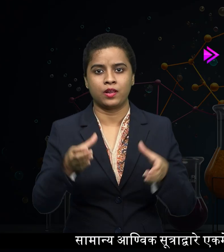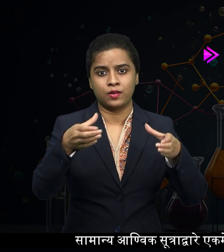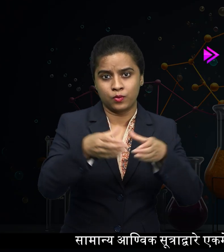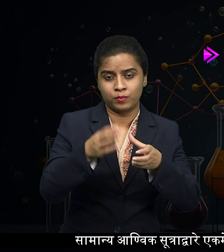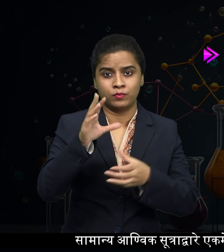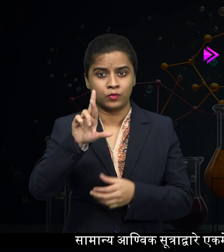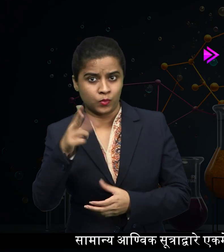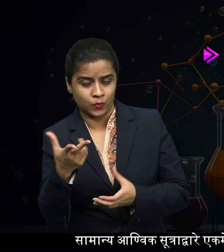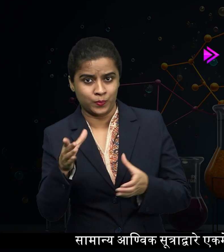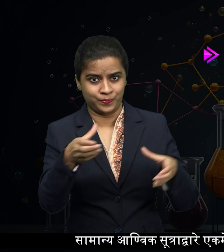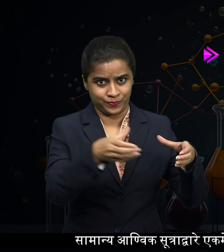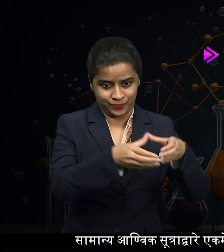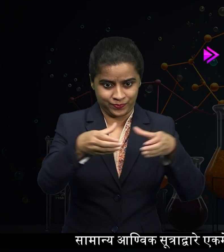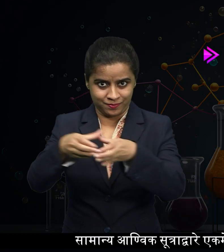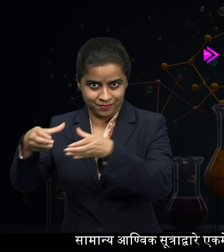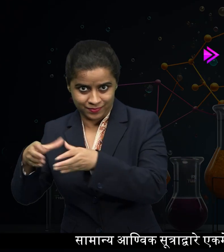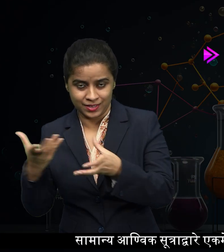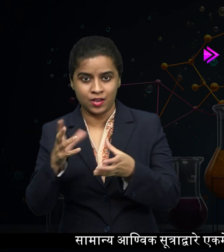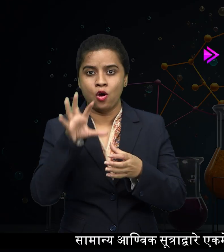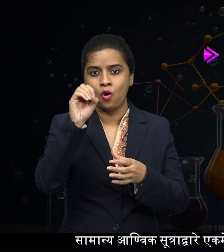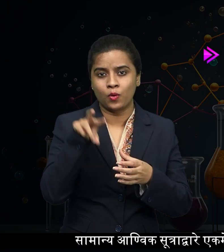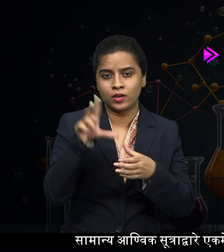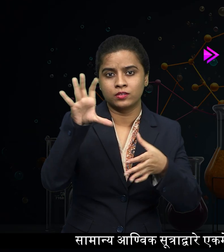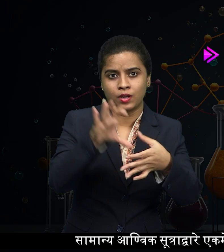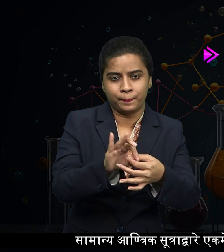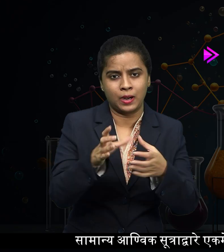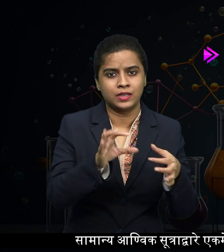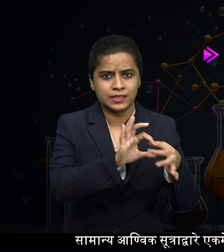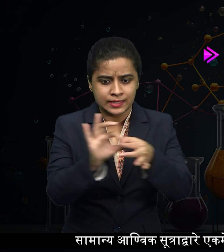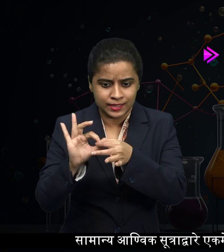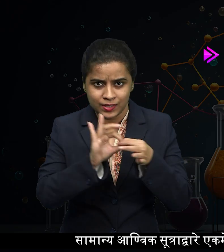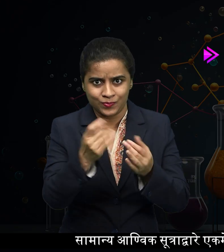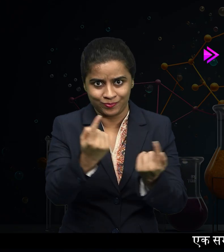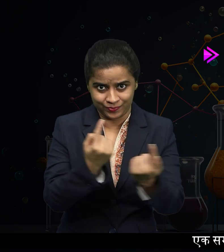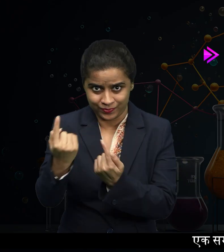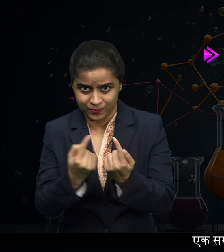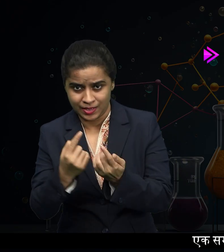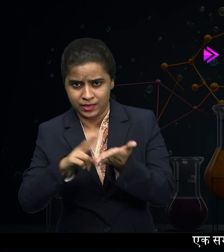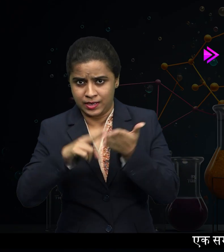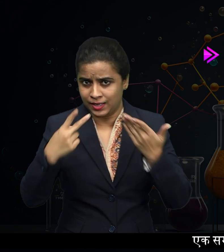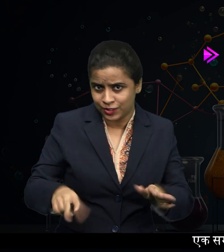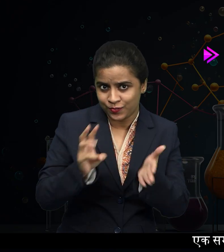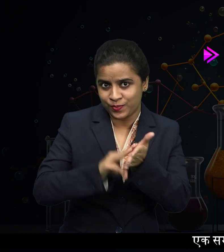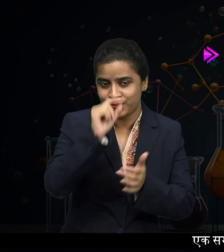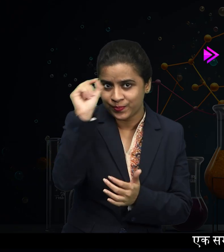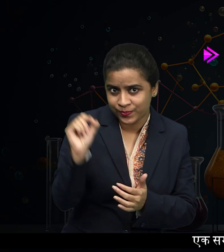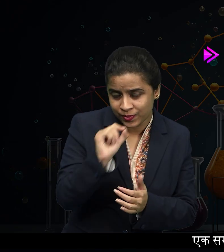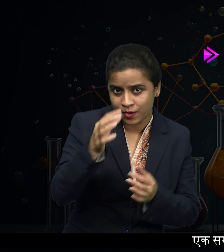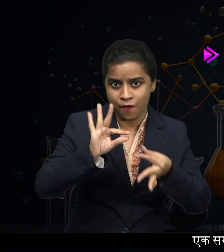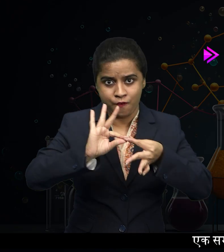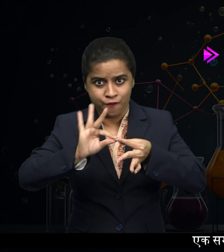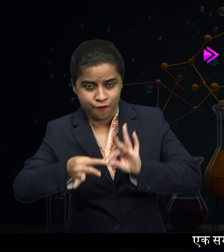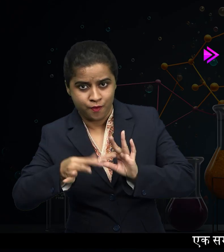सामान्य आण्विक सूत्राद्वारे एकमेकांशी संबंधित सेंद्रिय संयुगांचा समूह किंवा वर्ग एक समरूप मालिका बनवतो.